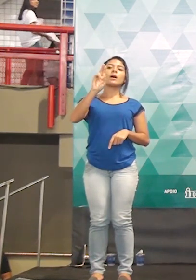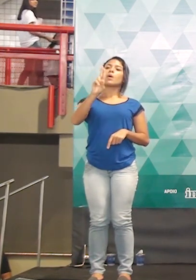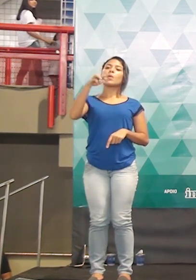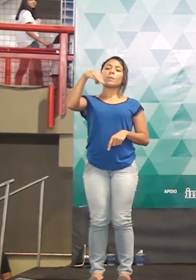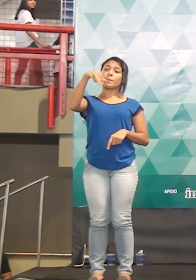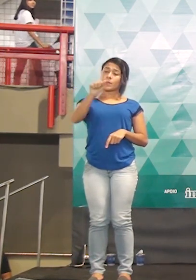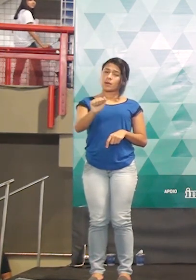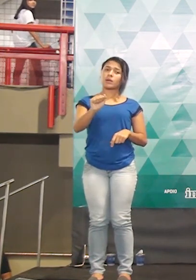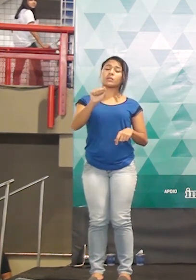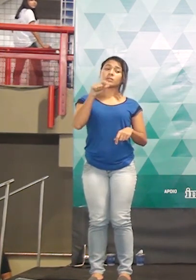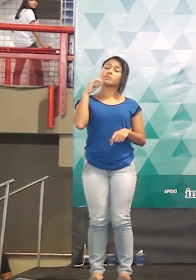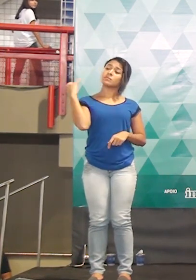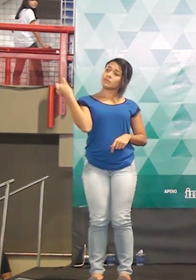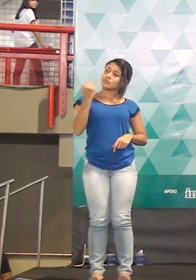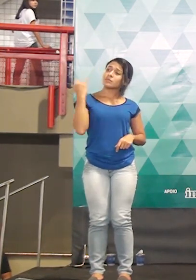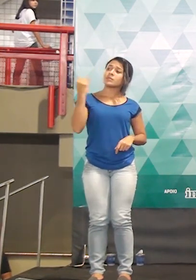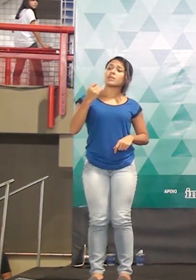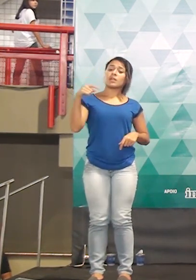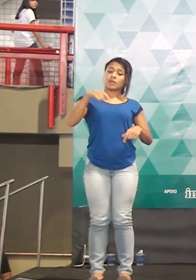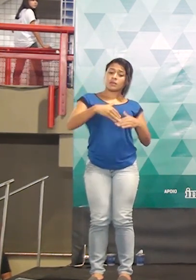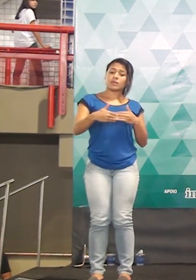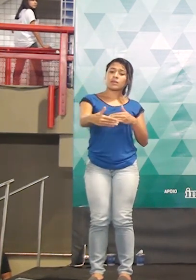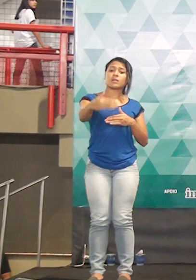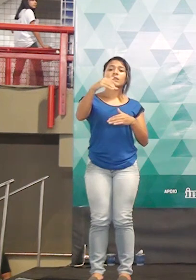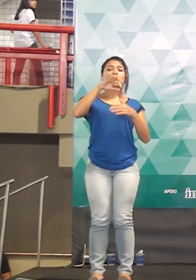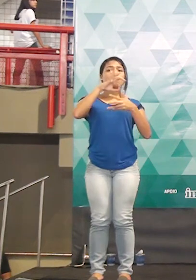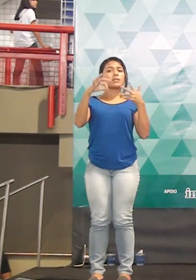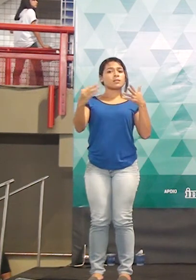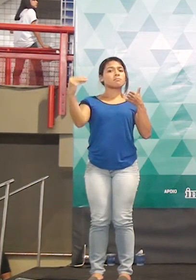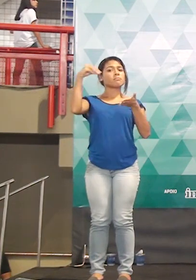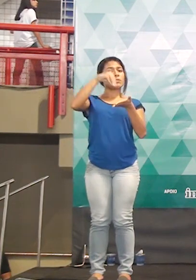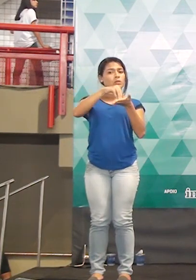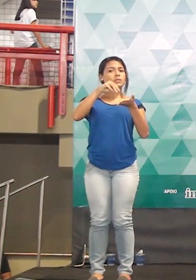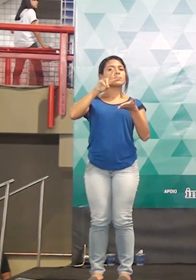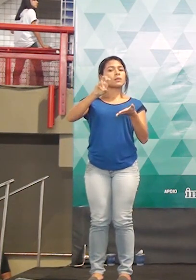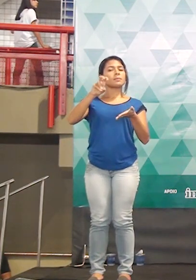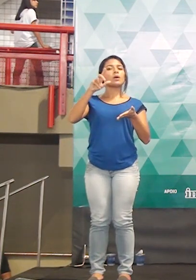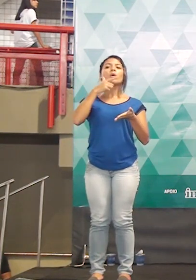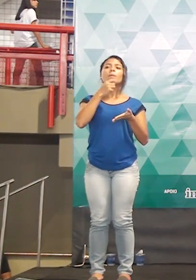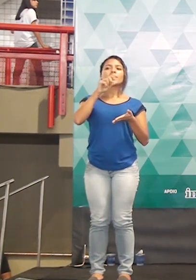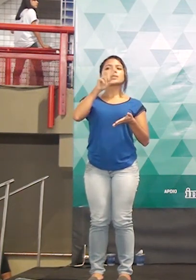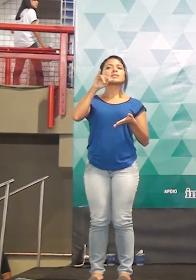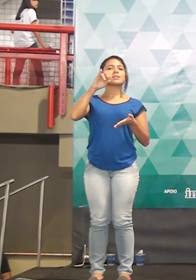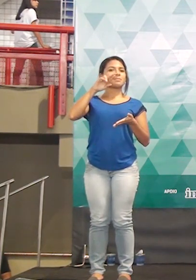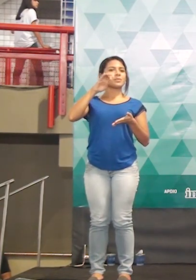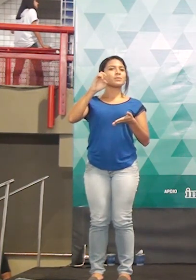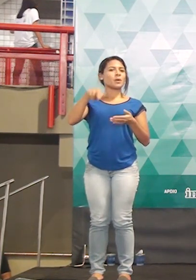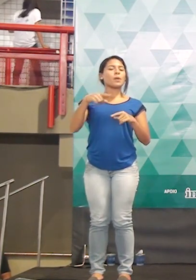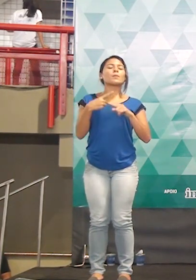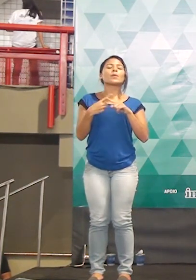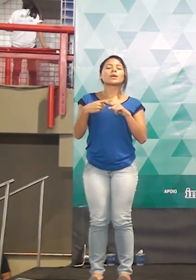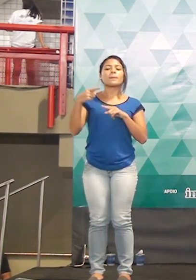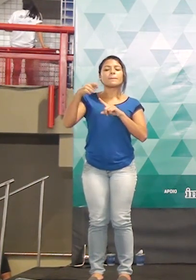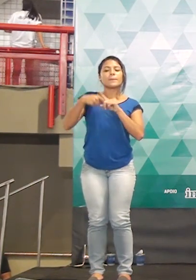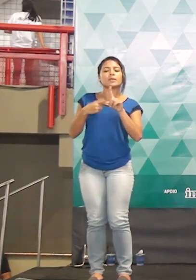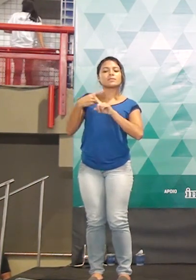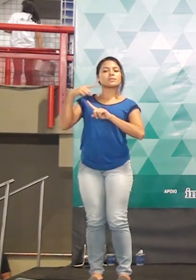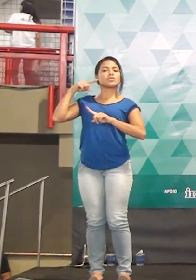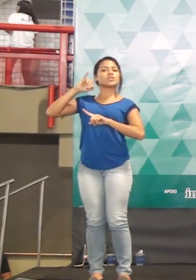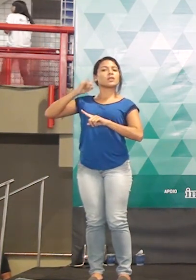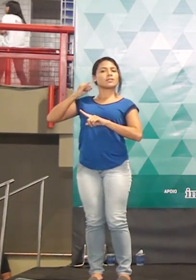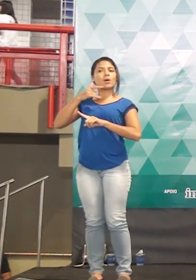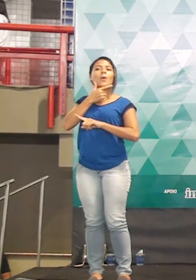cara. É provável que o Enem desse ano já cobre alguma coisa sobre ele, porque ele morreu em janeiro desse